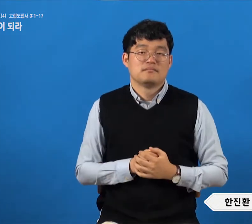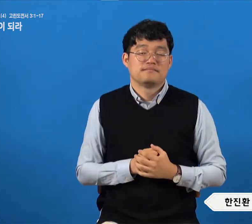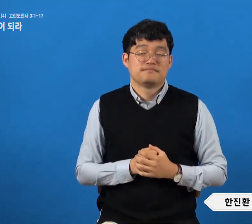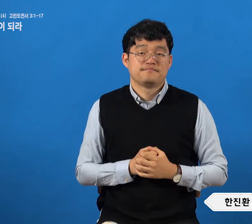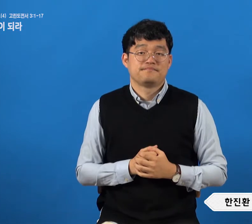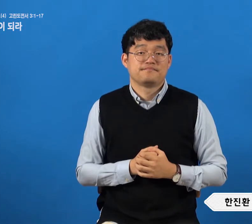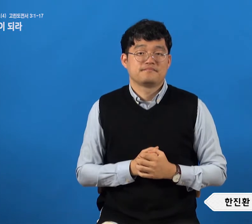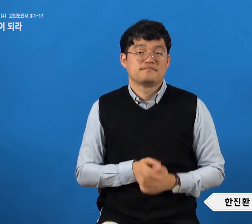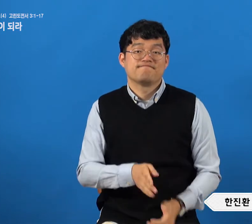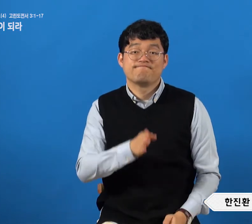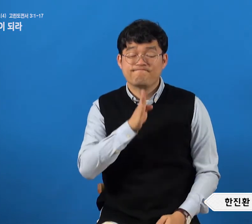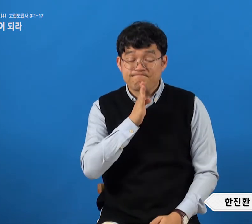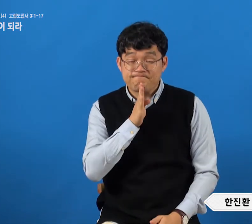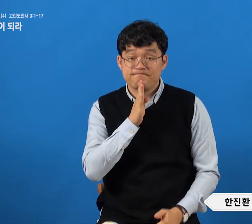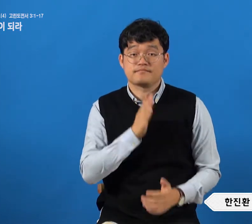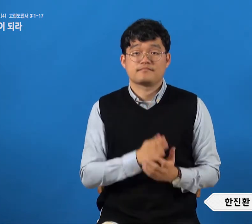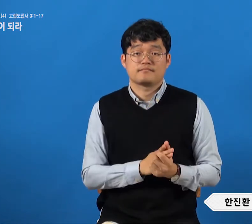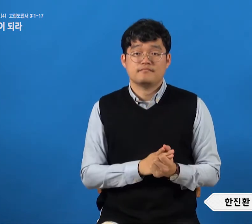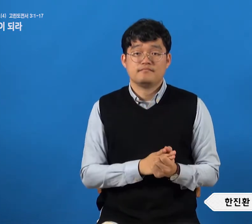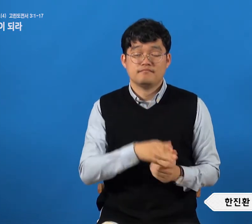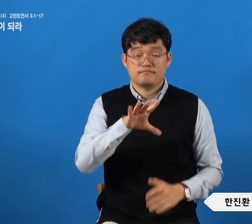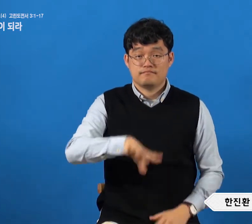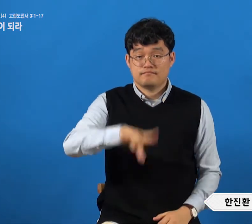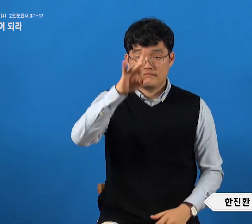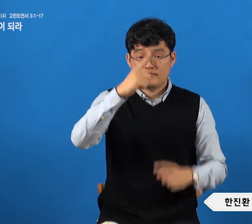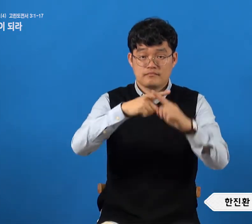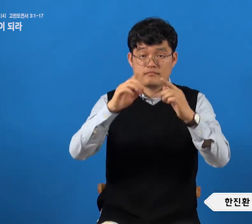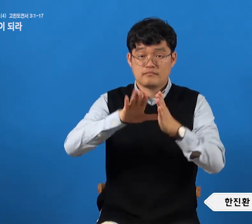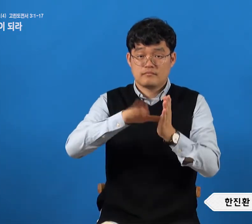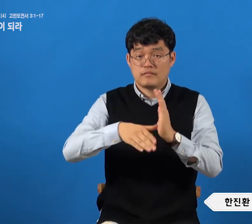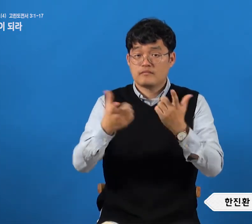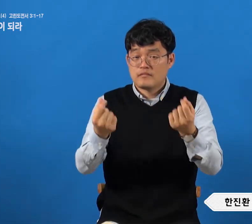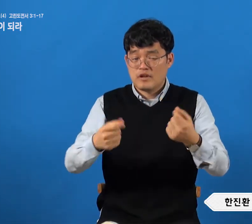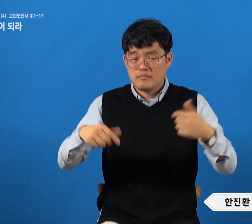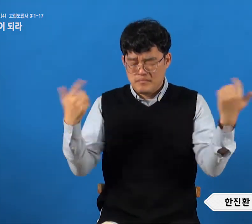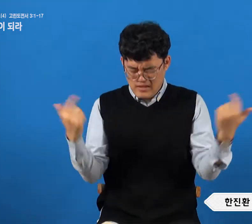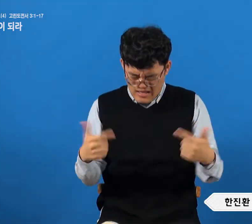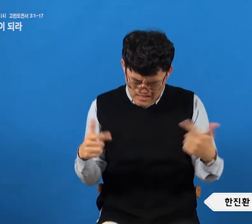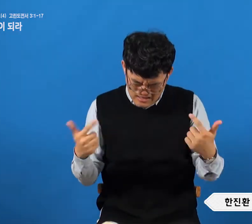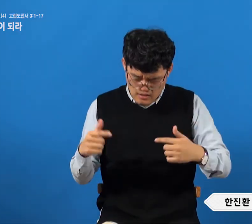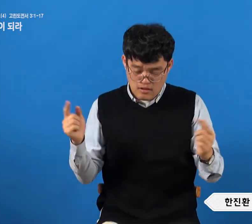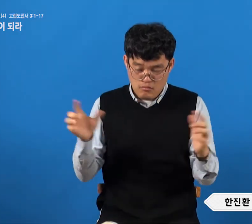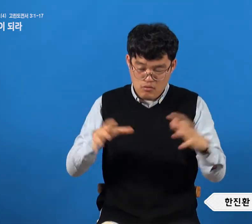했지요. 진짜 이 초대교회처럼 날마다 모였습니다.